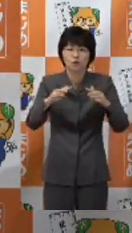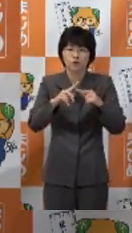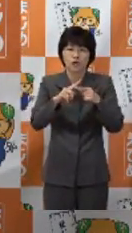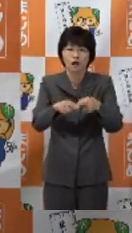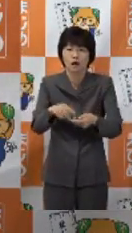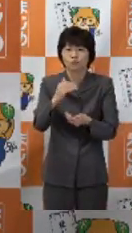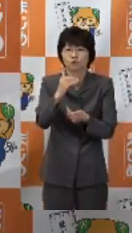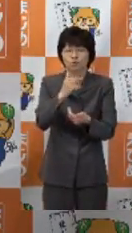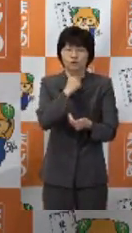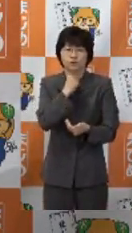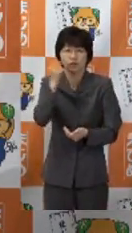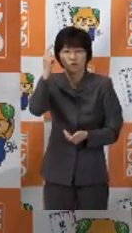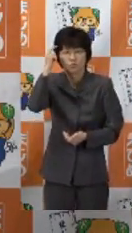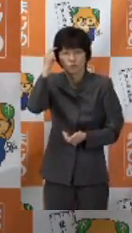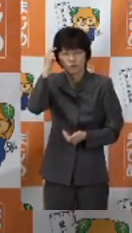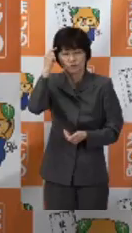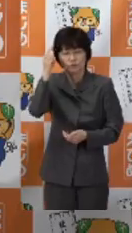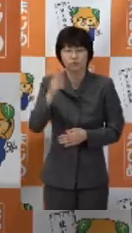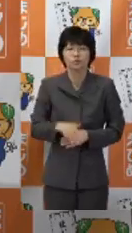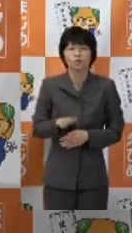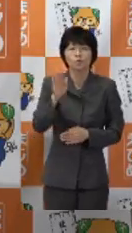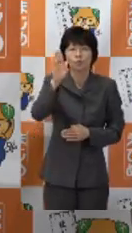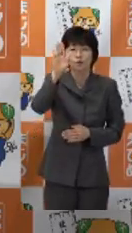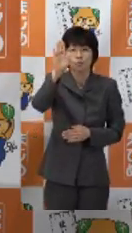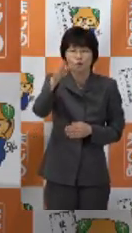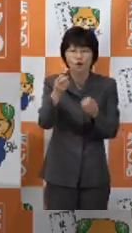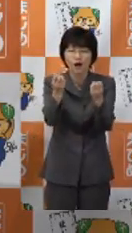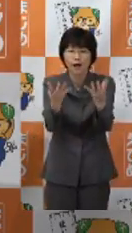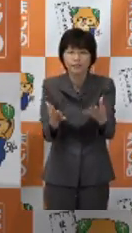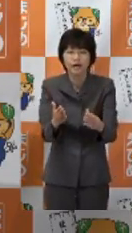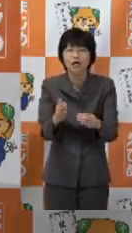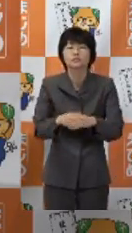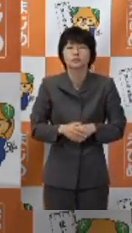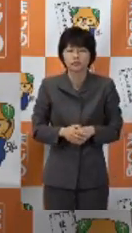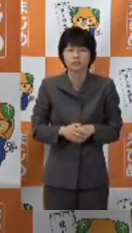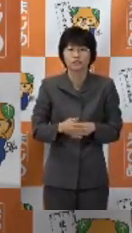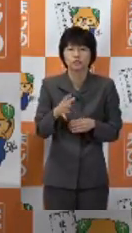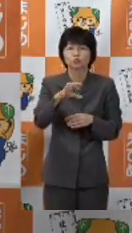党との間で整備に向けが具体的な恐怖に